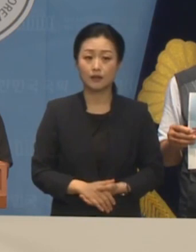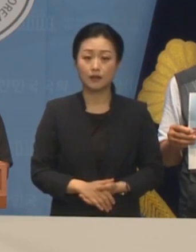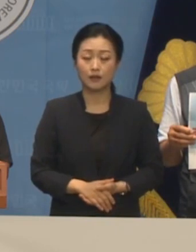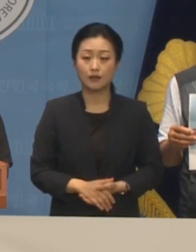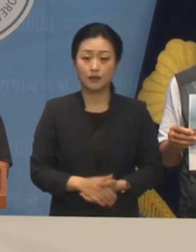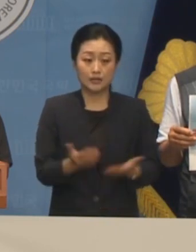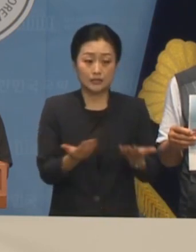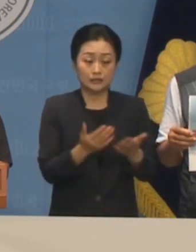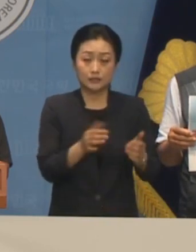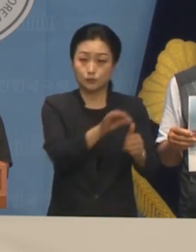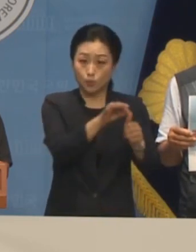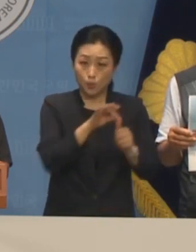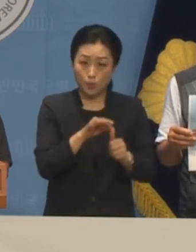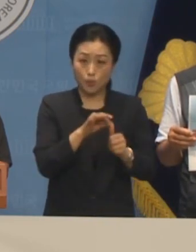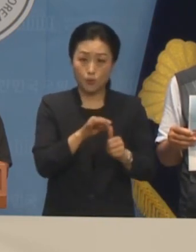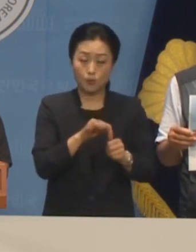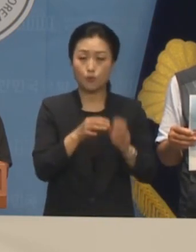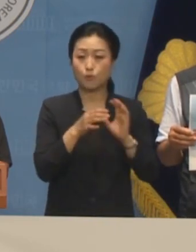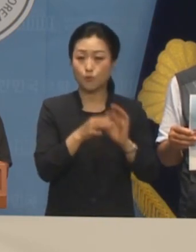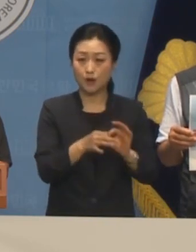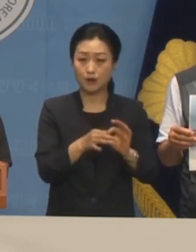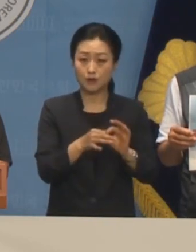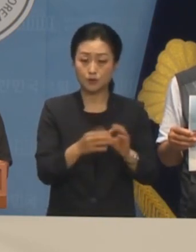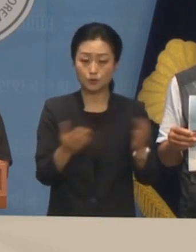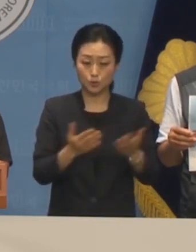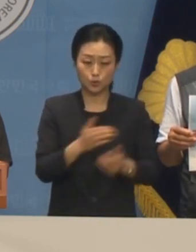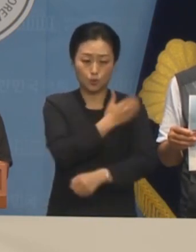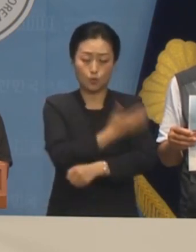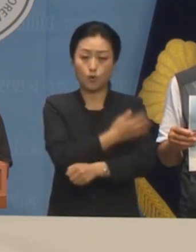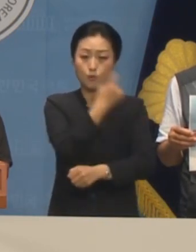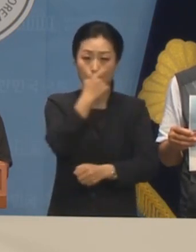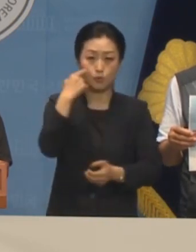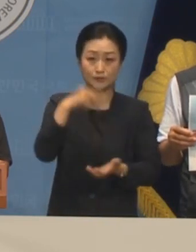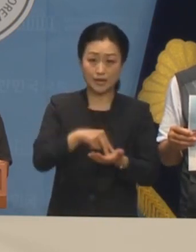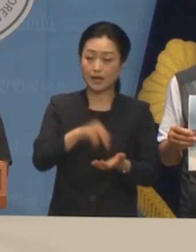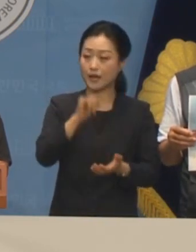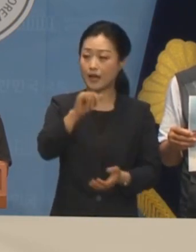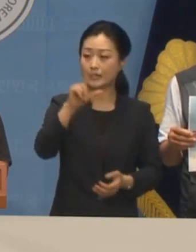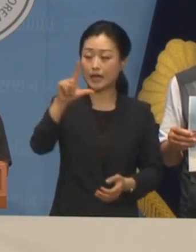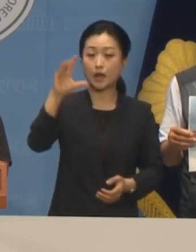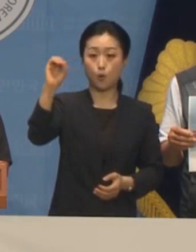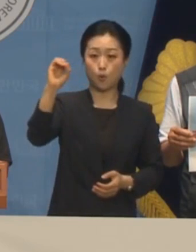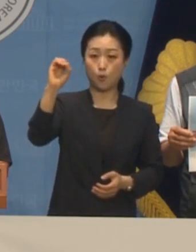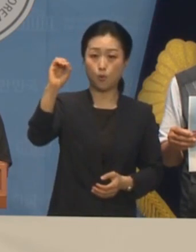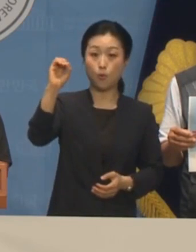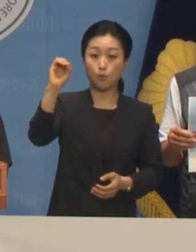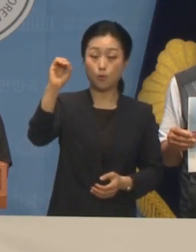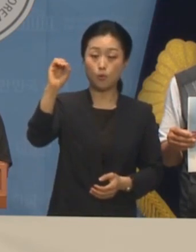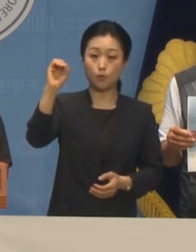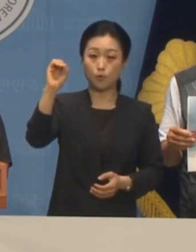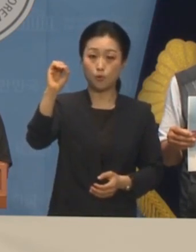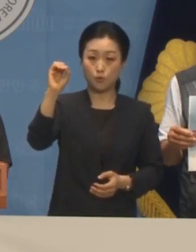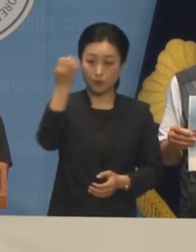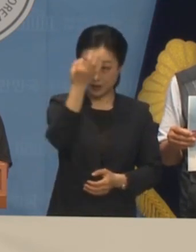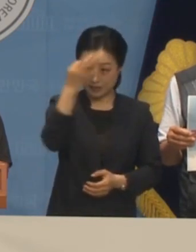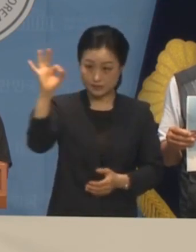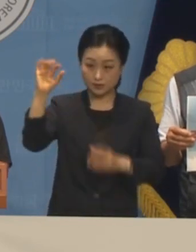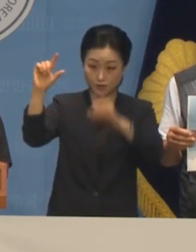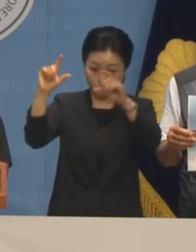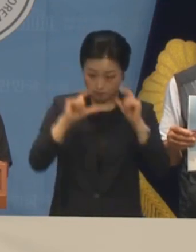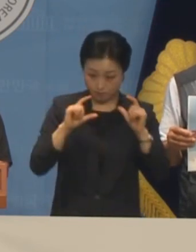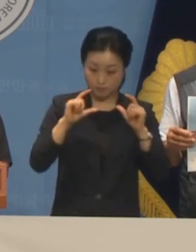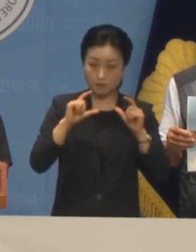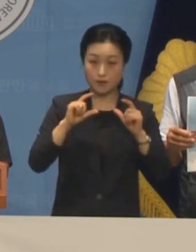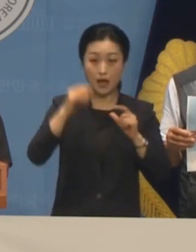특수고용 노동자의 노동 보장은 아로 협약 비중 국인 한국의 한국이 반드시 지켜야